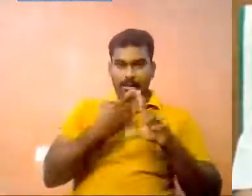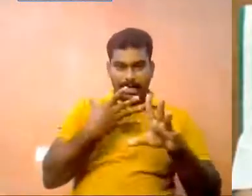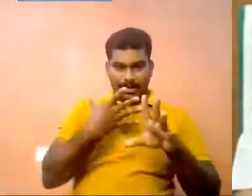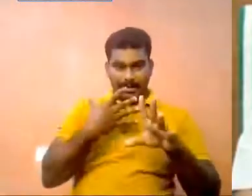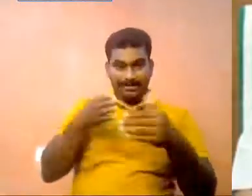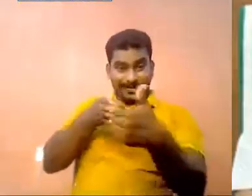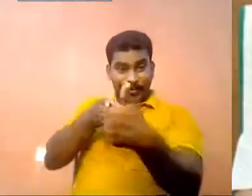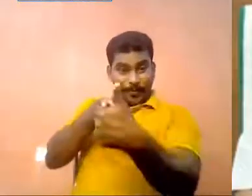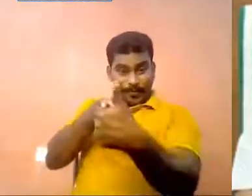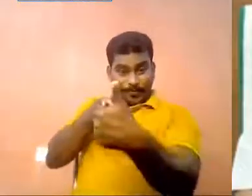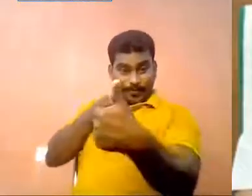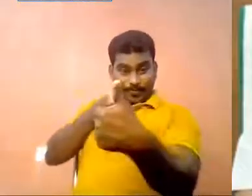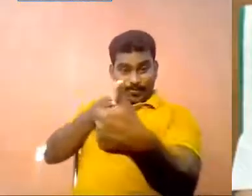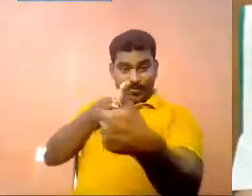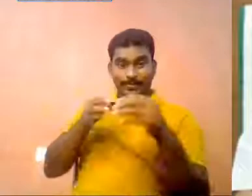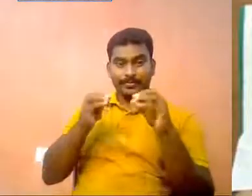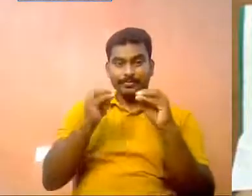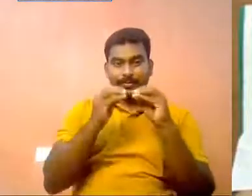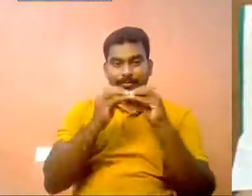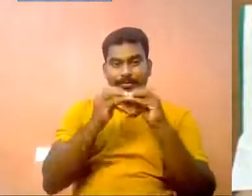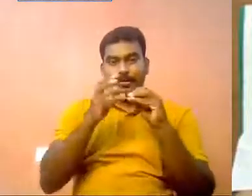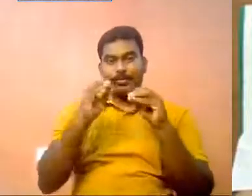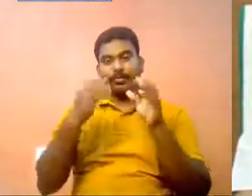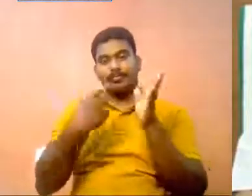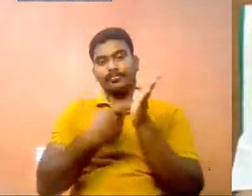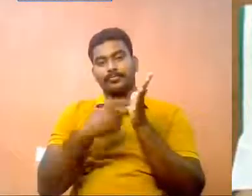അതിർത്തി പങ്കിടുന്ന രണ്ട് സംസ്ഥാനങ്ങളാണ്.